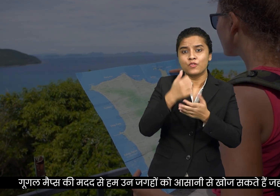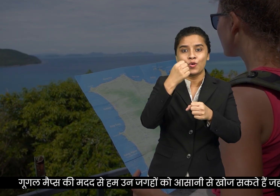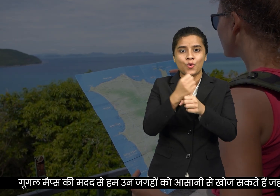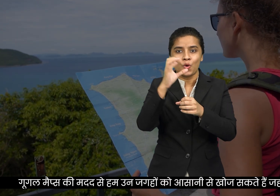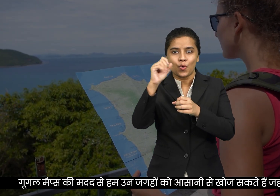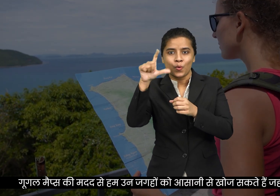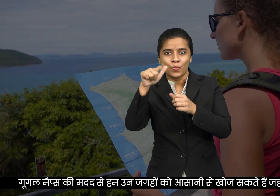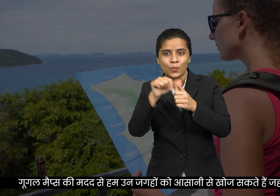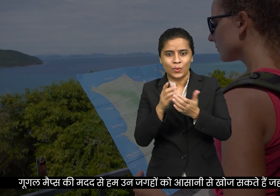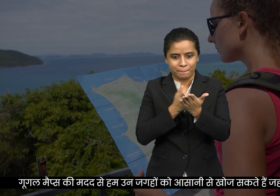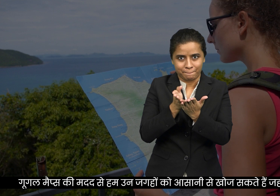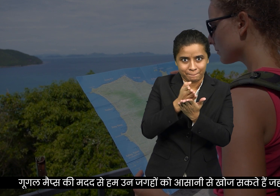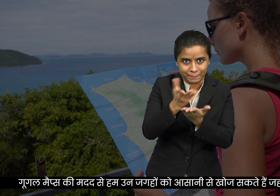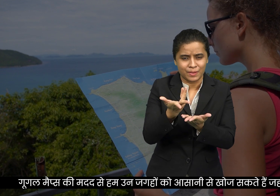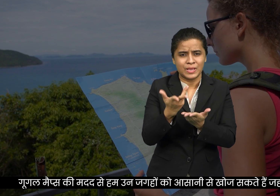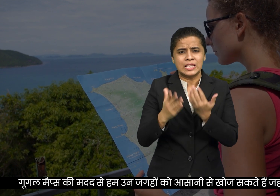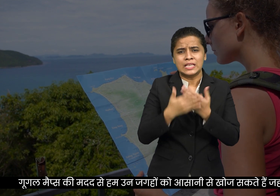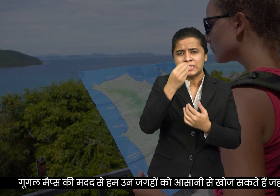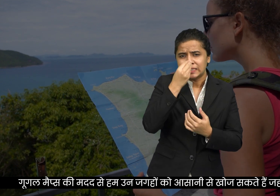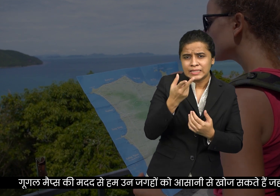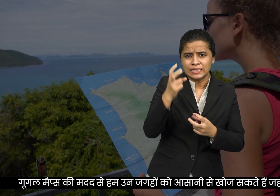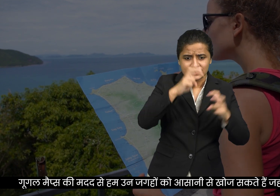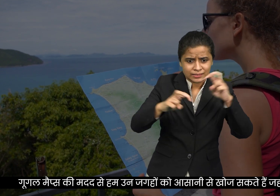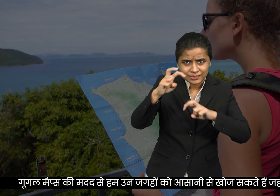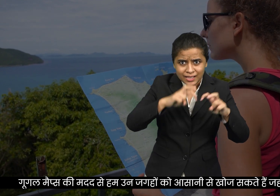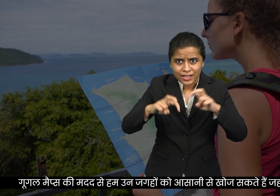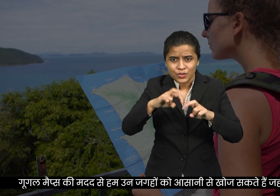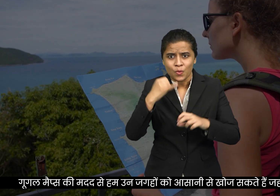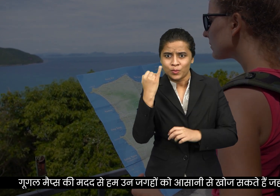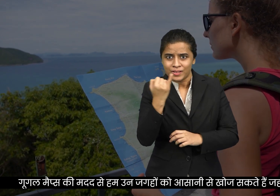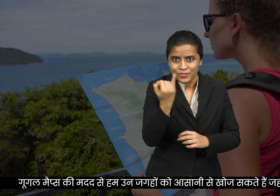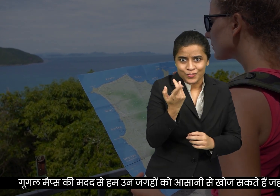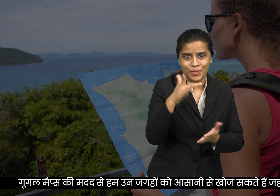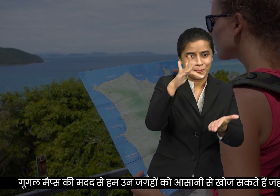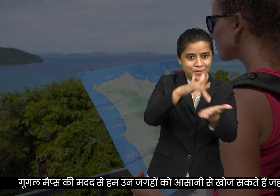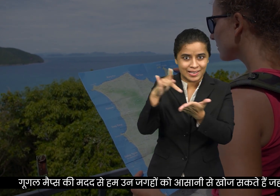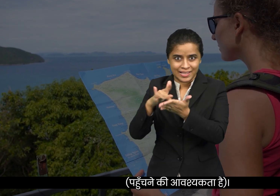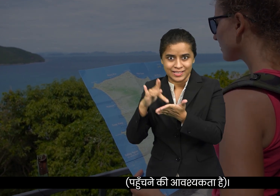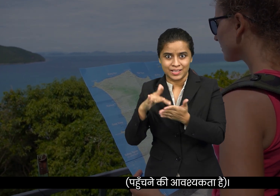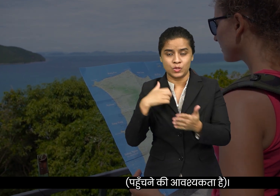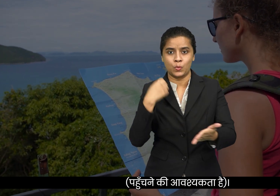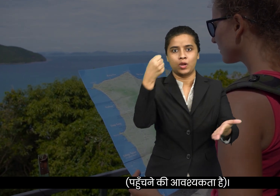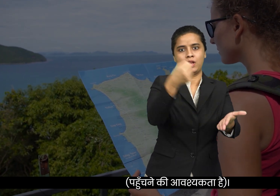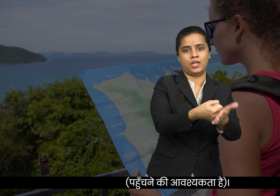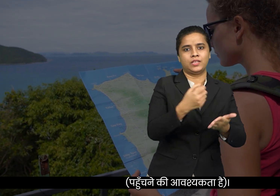हम उन जगहों को आसानी से खोज सकते हैं जहाँ हमें पहुँचना है या पहुँचने की आवश्यकता